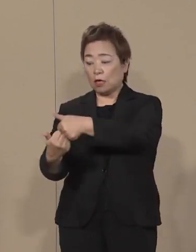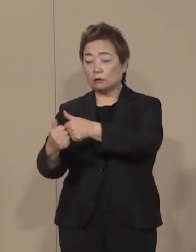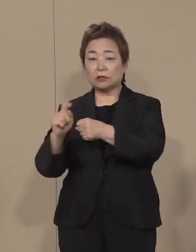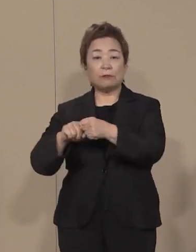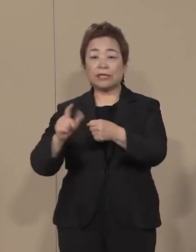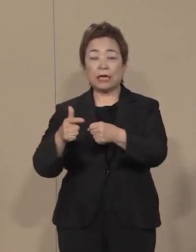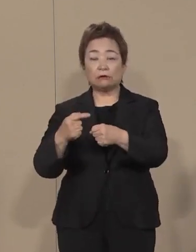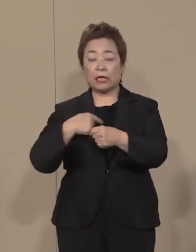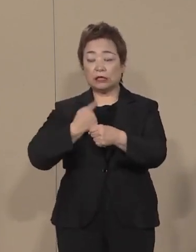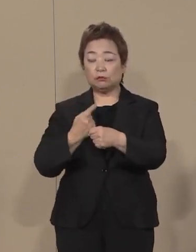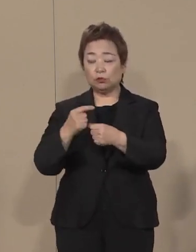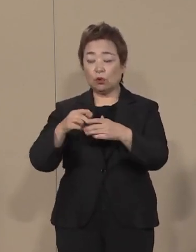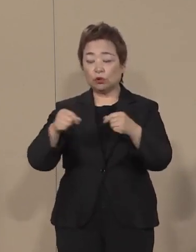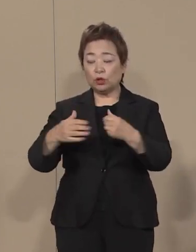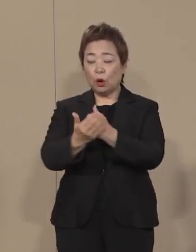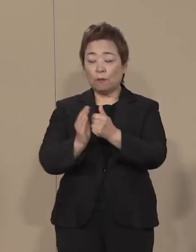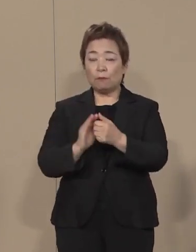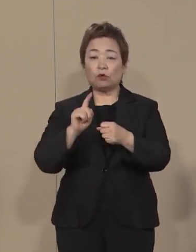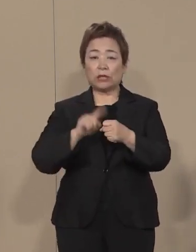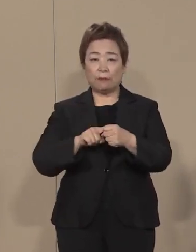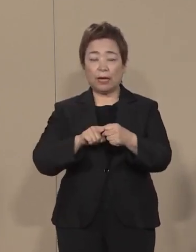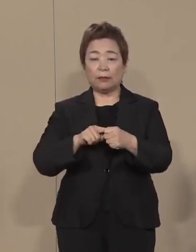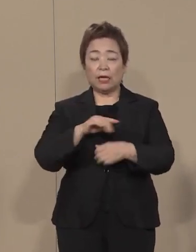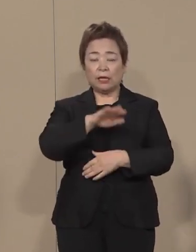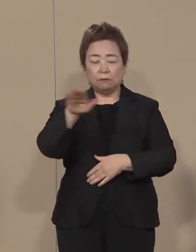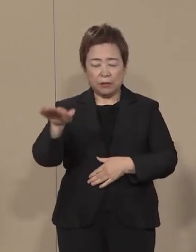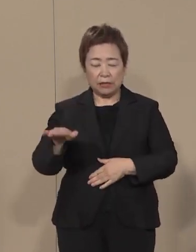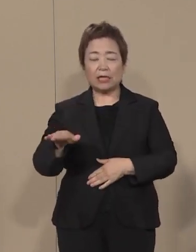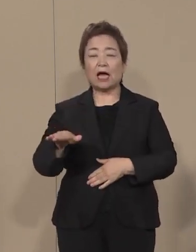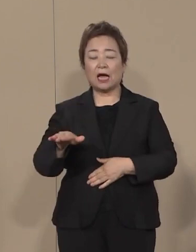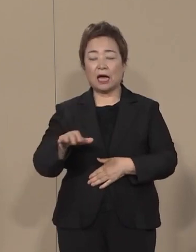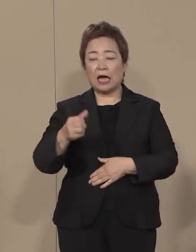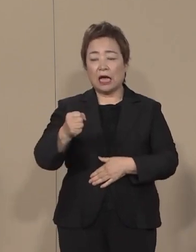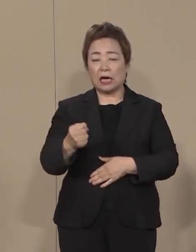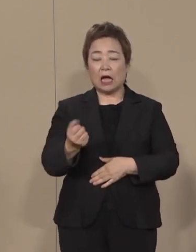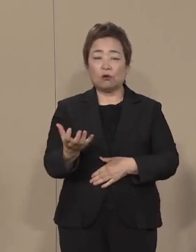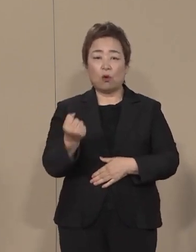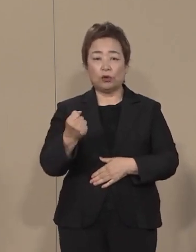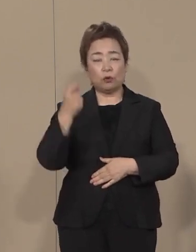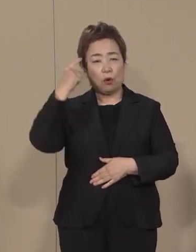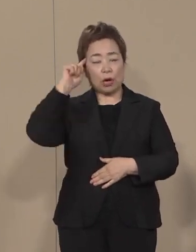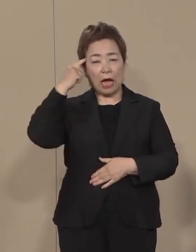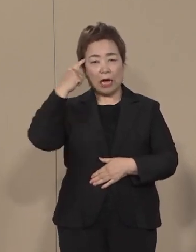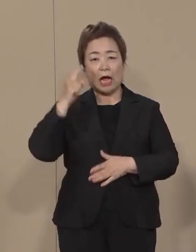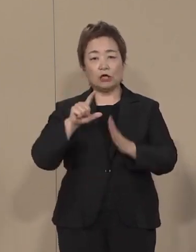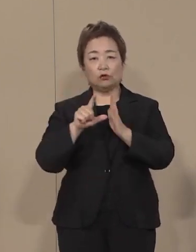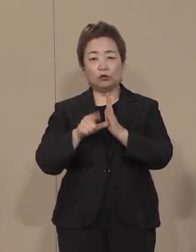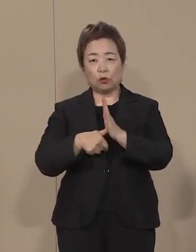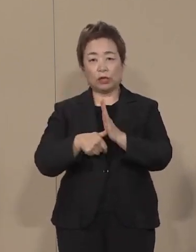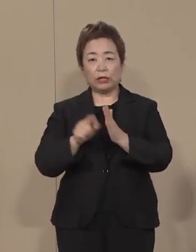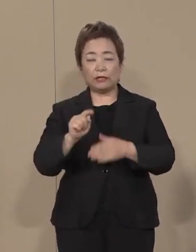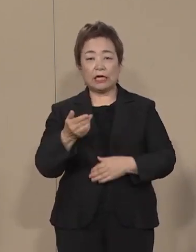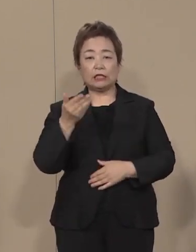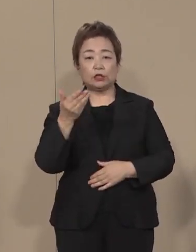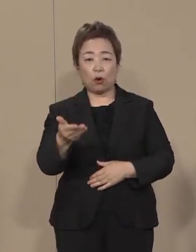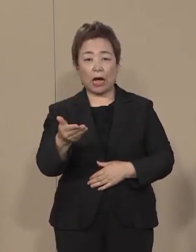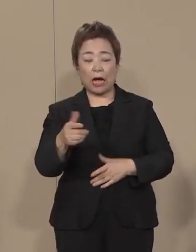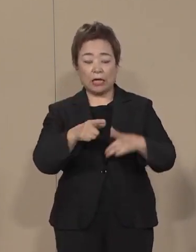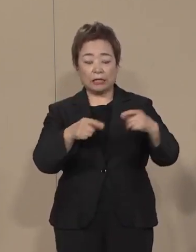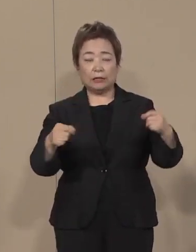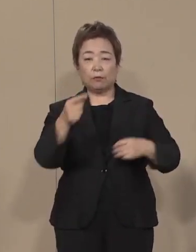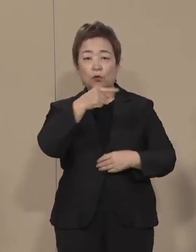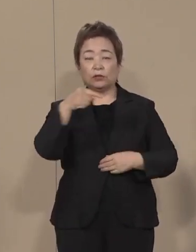皆様そろそろ本気で核保有を考える時が来たのではないでしょうか日本第1